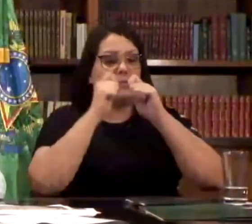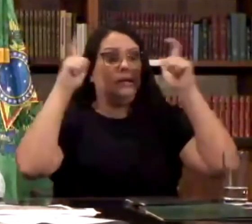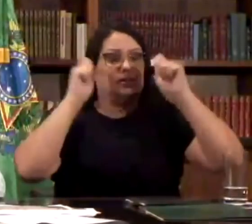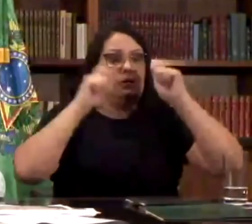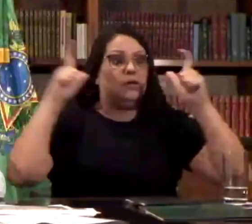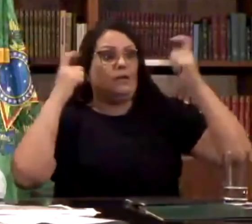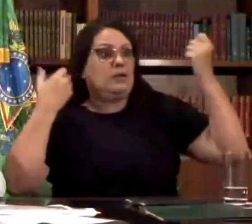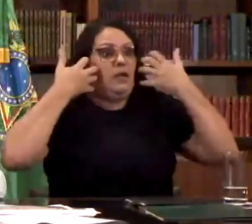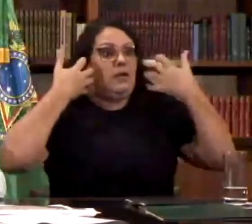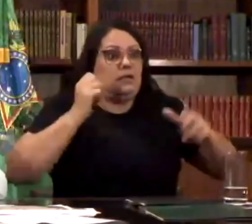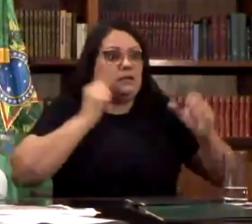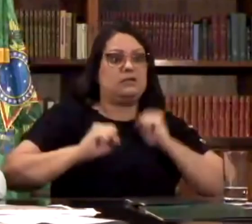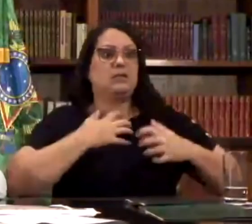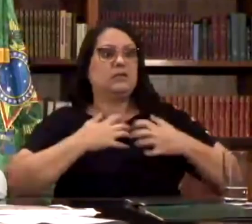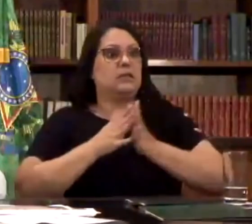todo.